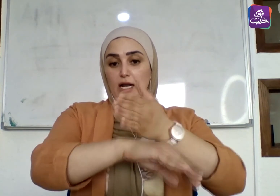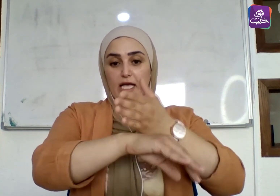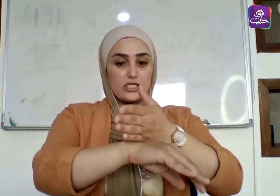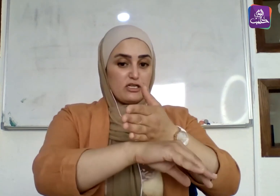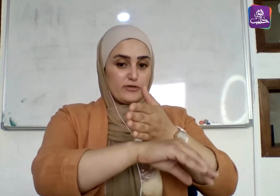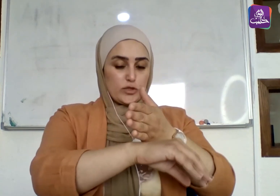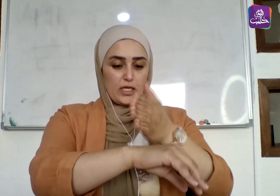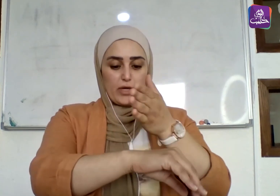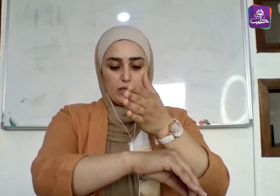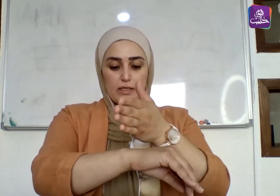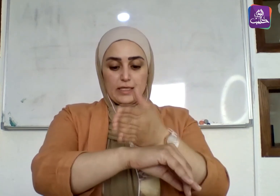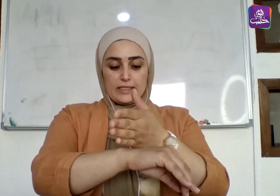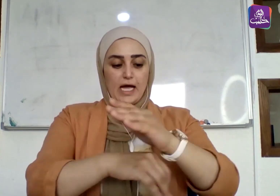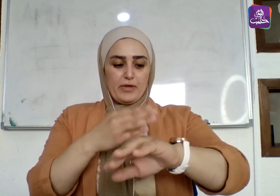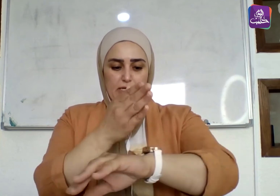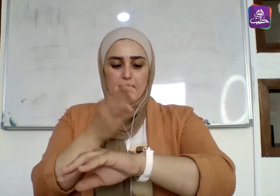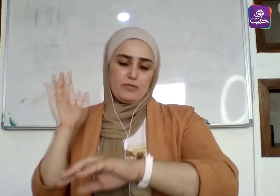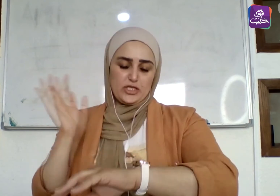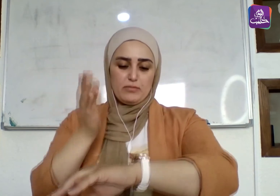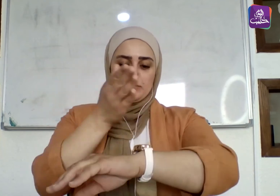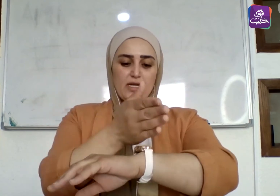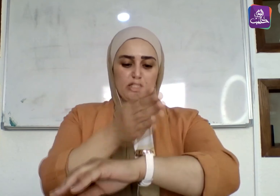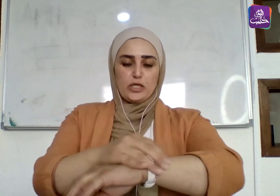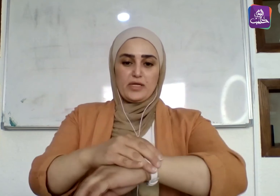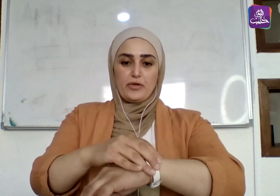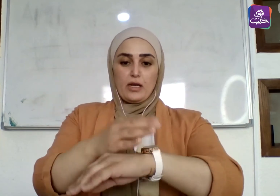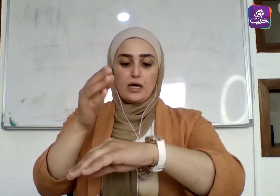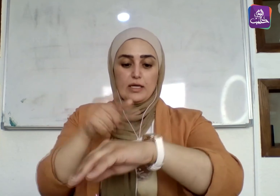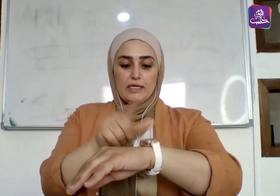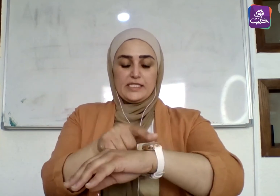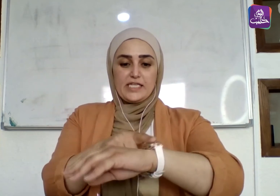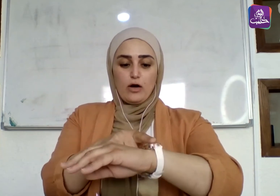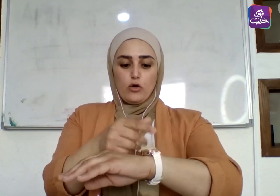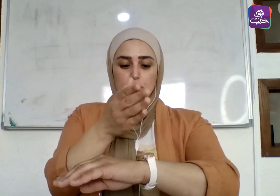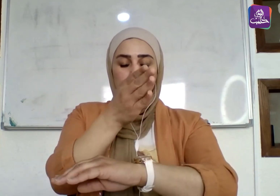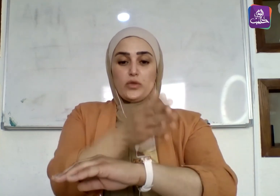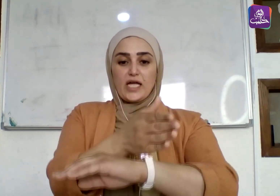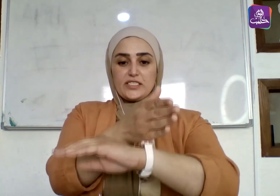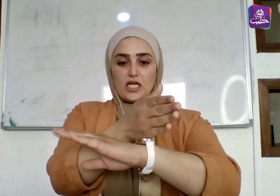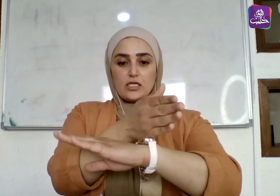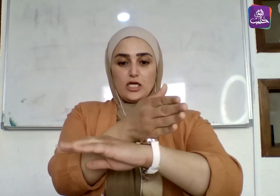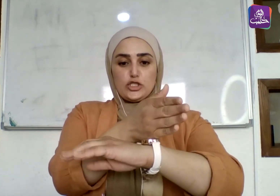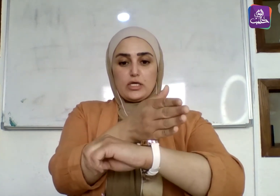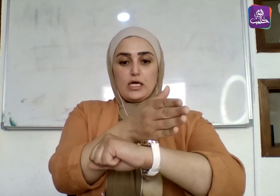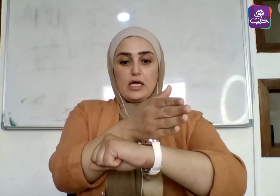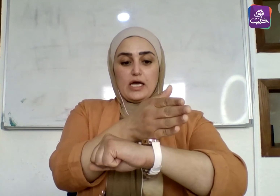اتأخرت عشان تحفظوا الكلمة، دائما أنا بشتغل بشمال رح اشتغل باليمين، هلأ الساعة هون موعدي على الساعة 12